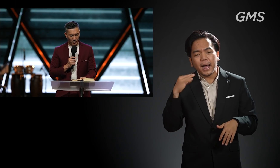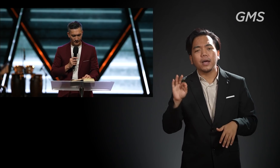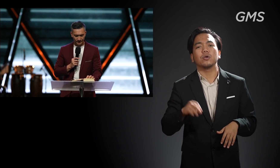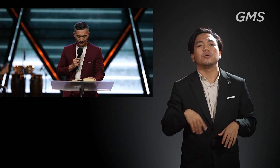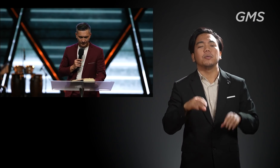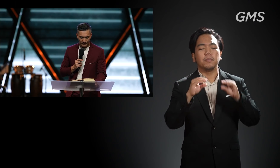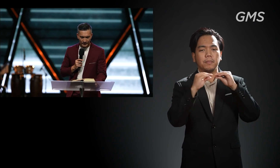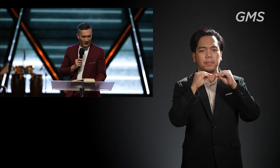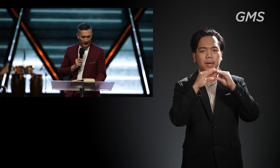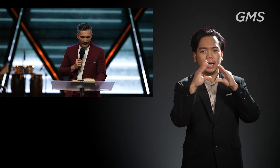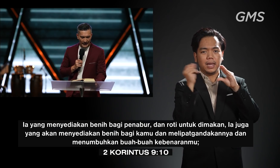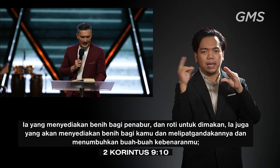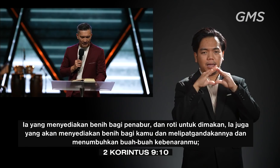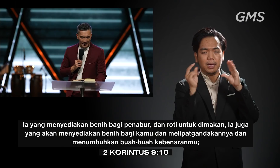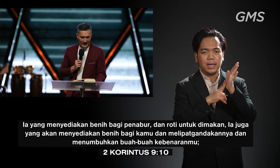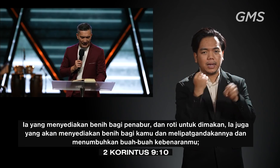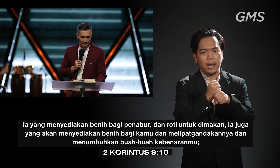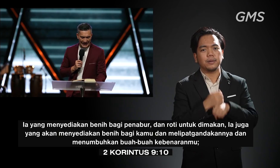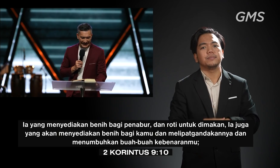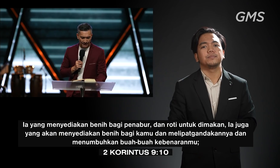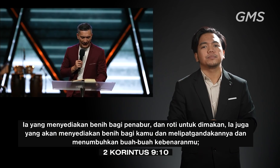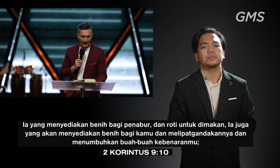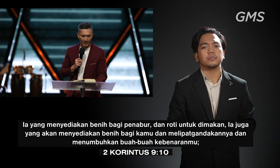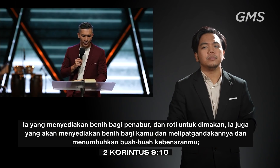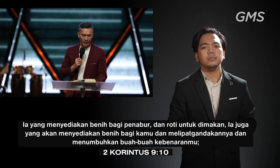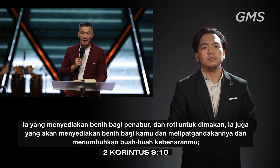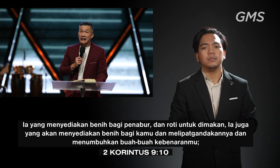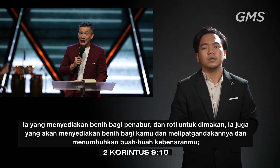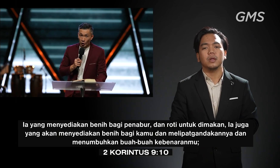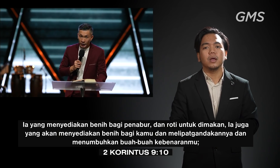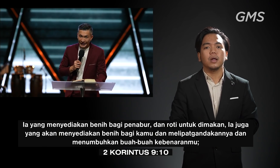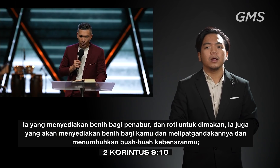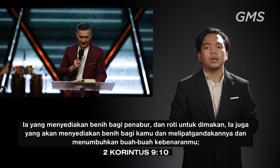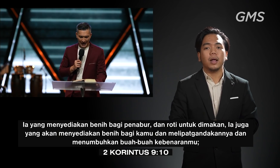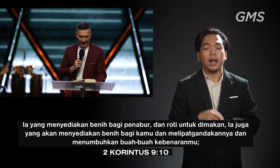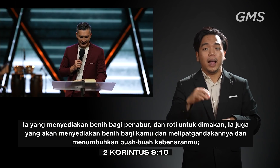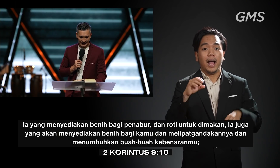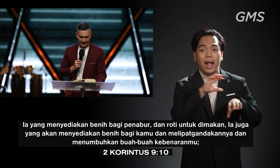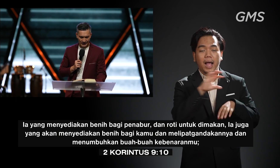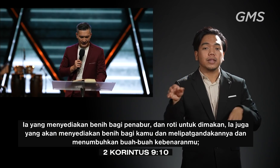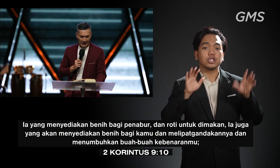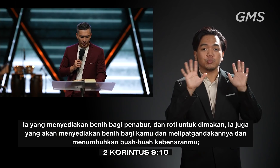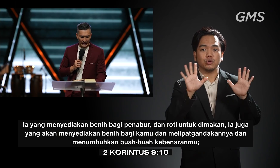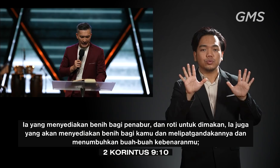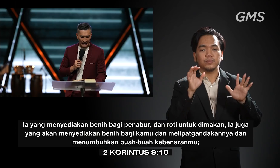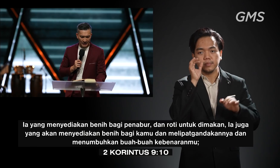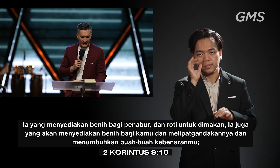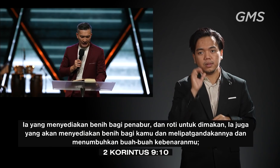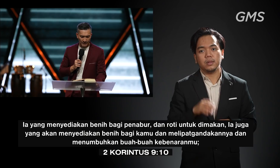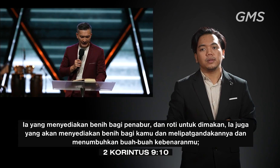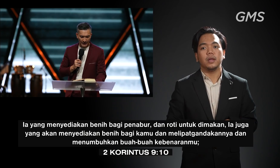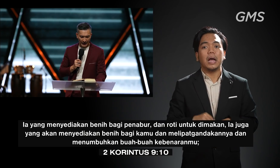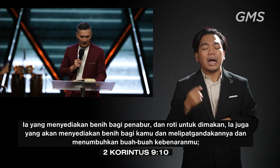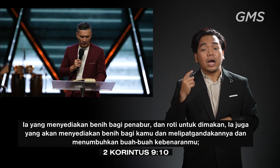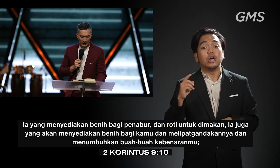Ayat 10. Ia yang menyediakan benih bagi penabur dan roti untuk dimakan. Ia juga yang akan